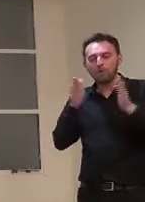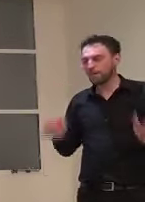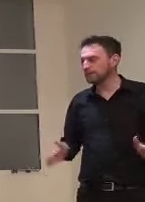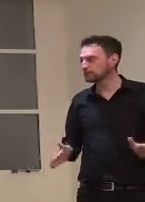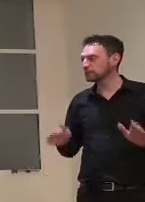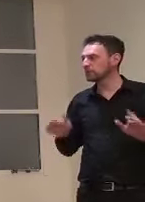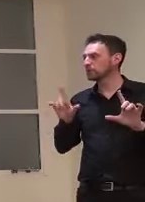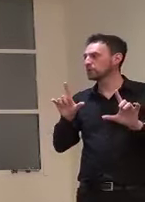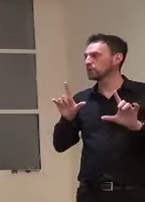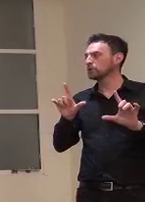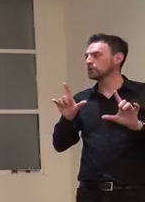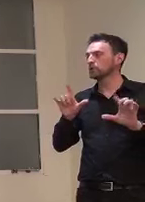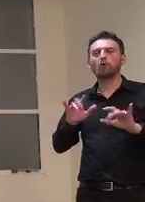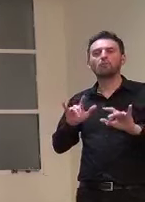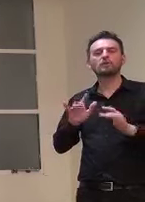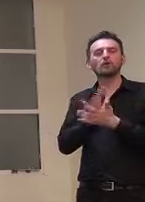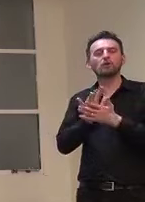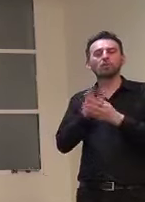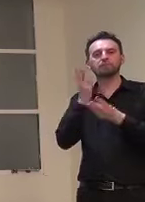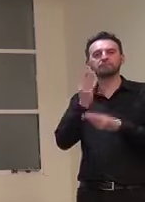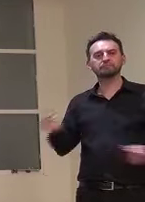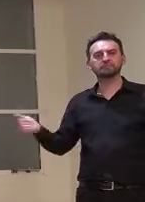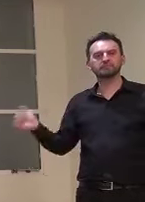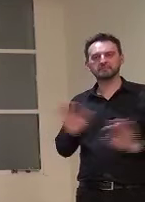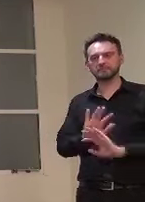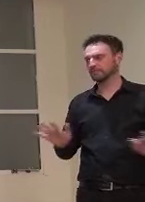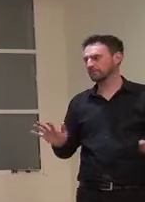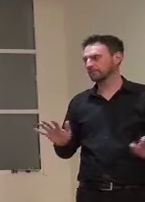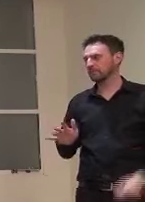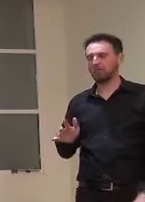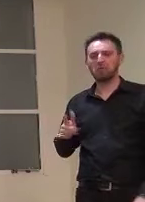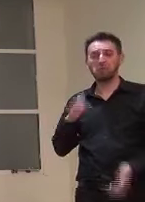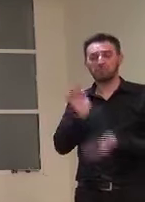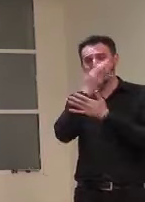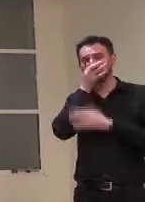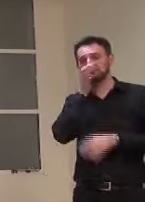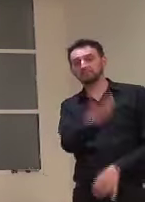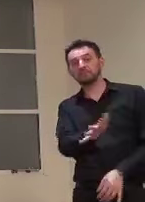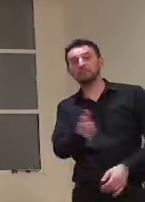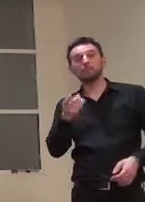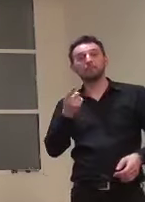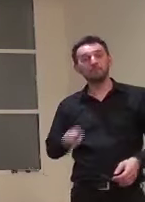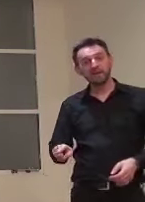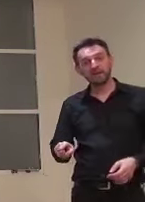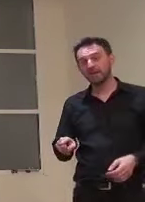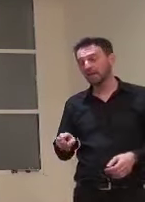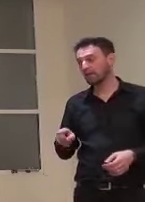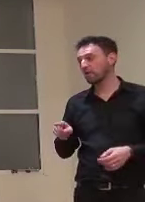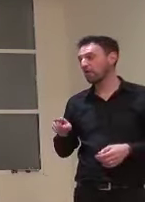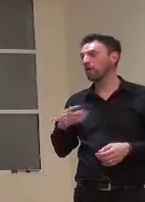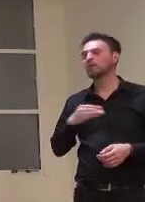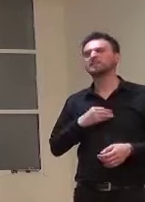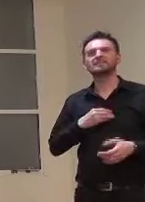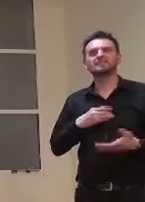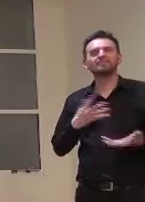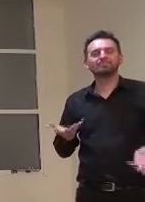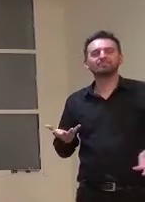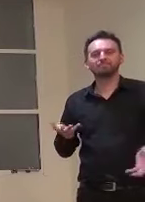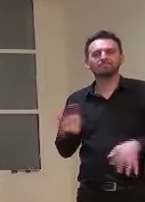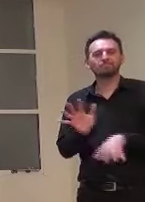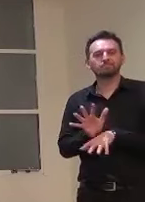sean invisibles para nosotros para nosotros con el encendido